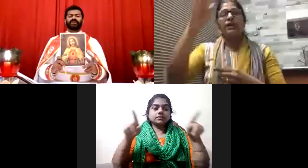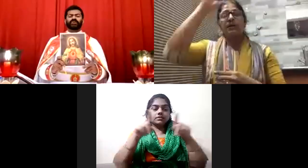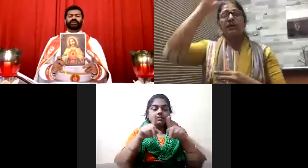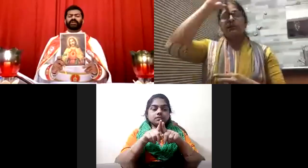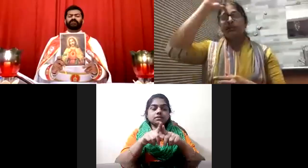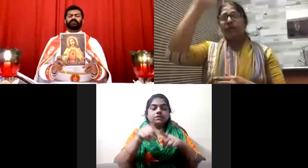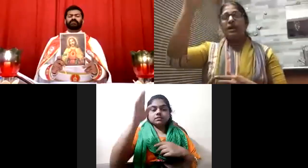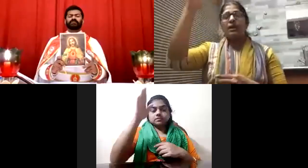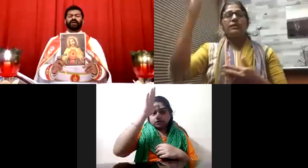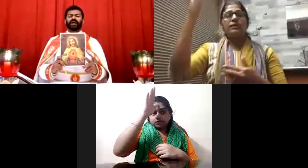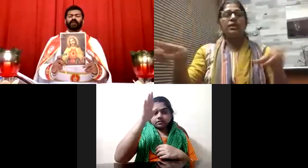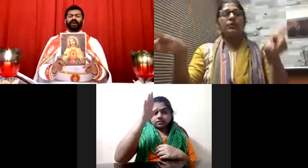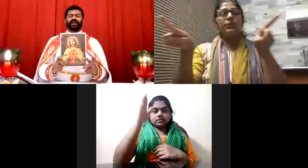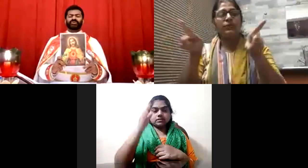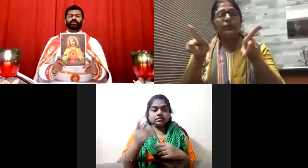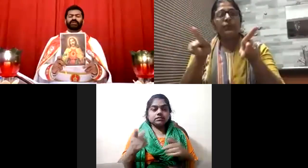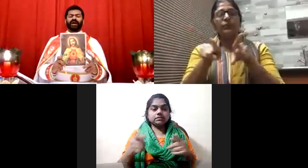അതുപോൽ സുതനും